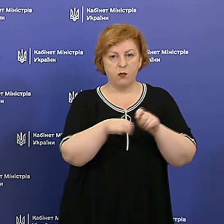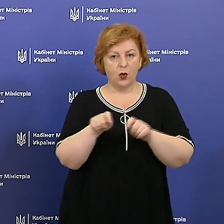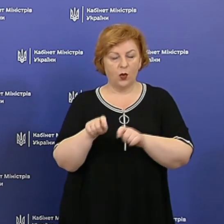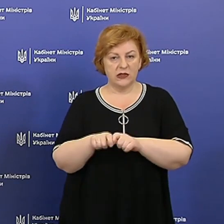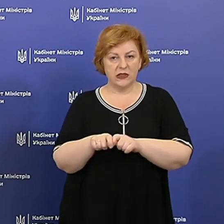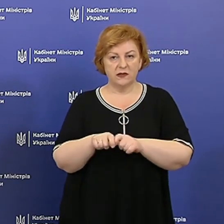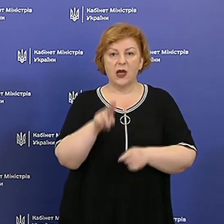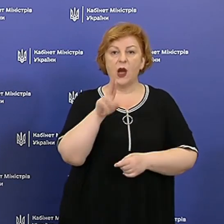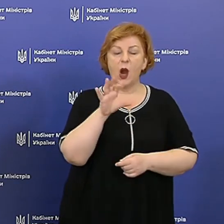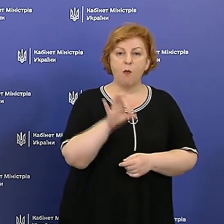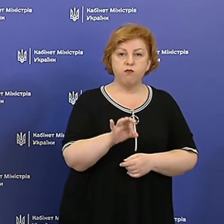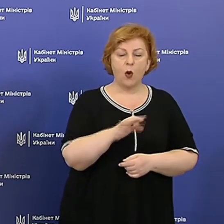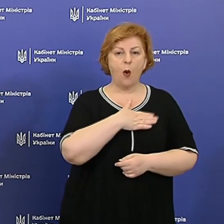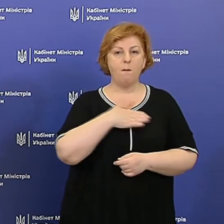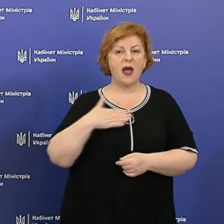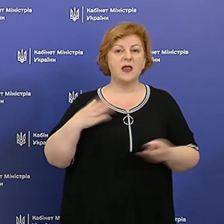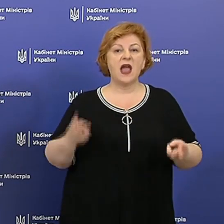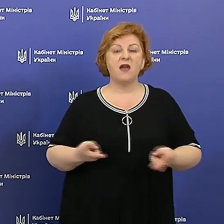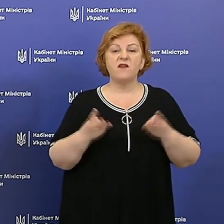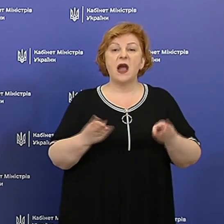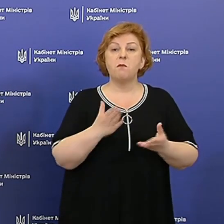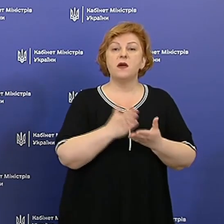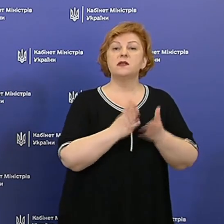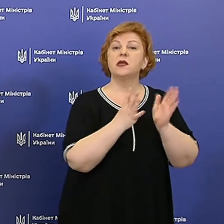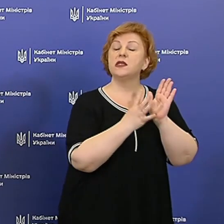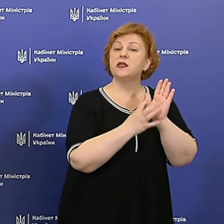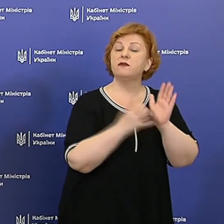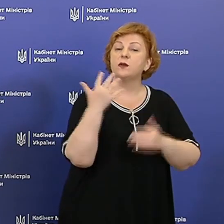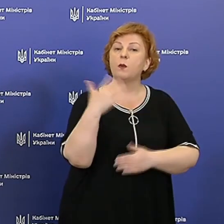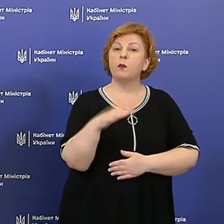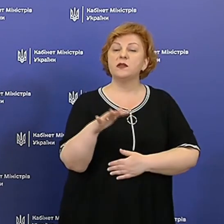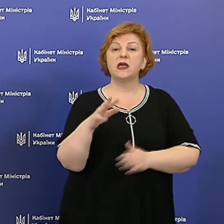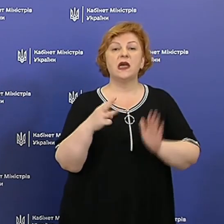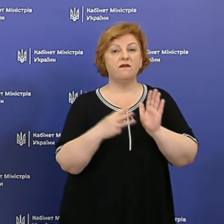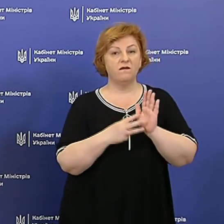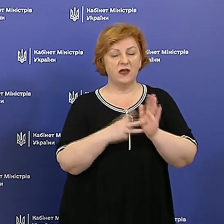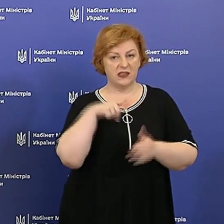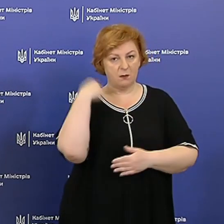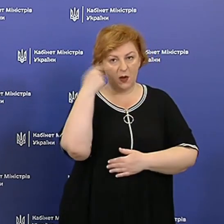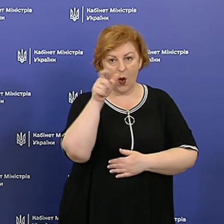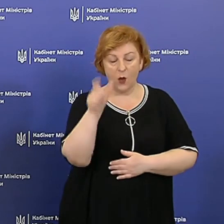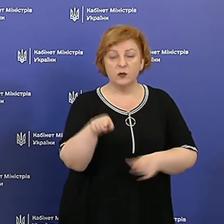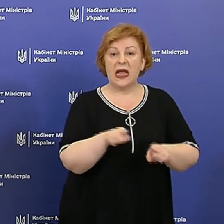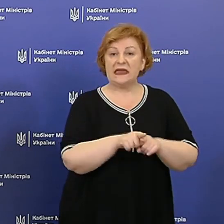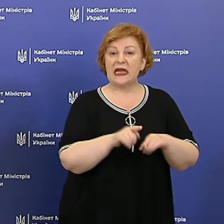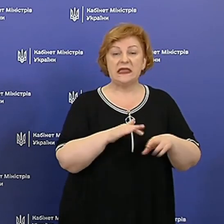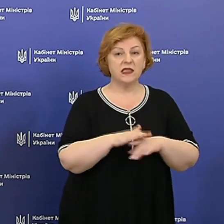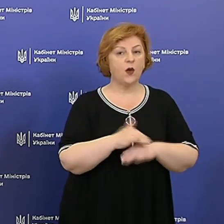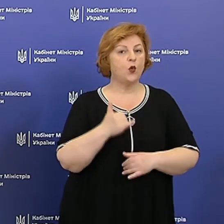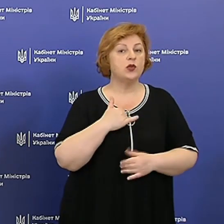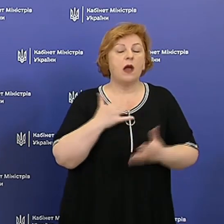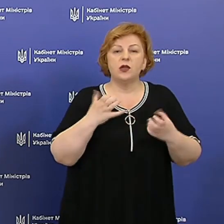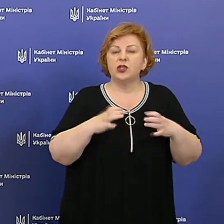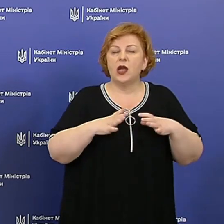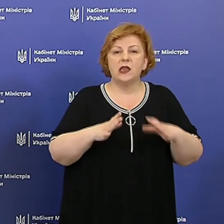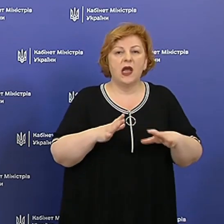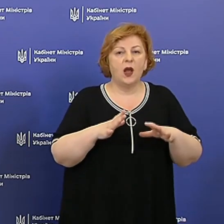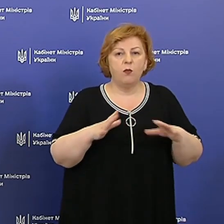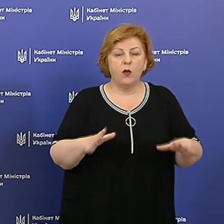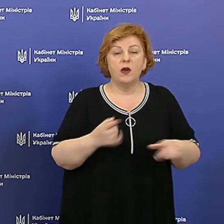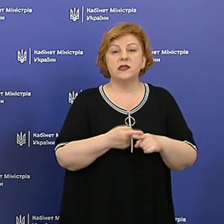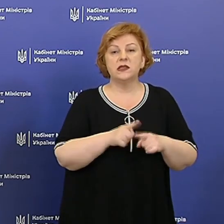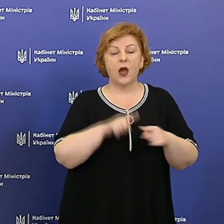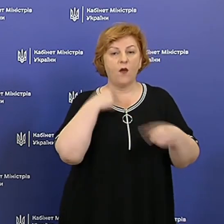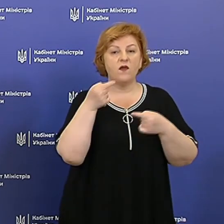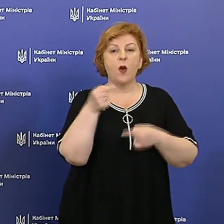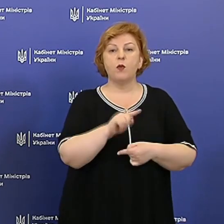протестована по пневмонії, складає 958 осіб. Таких цифр у нас ще не було. Це